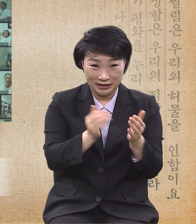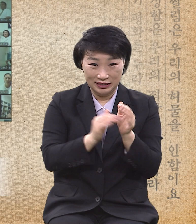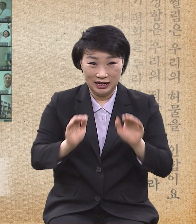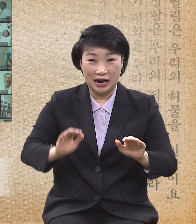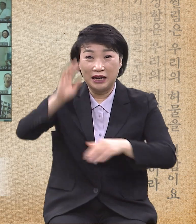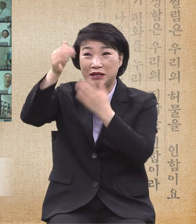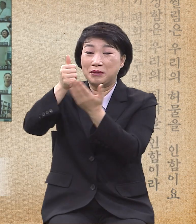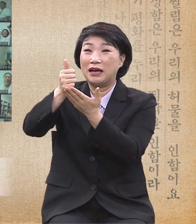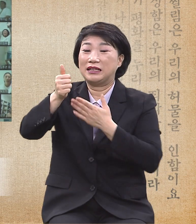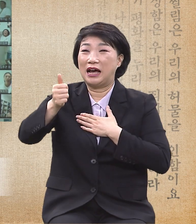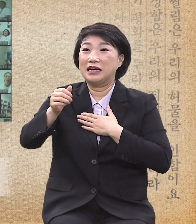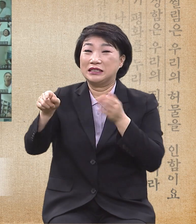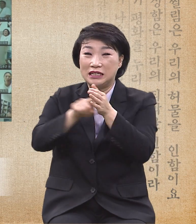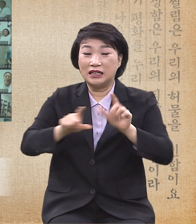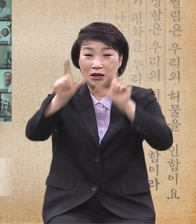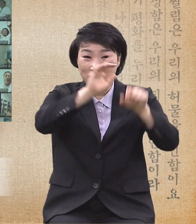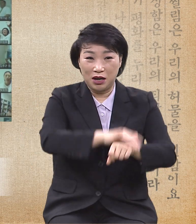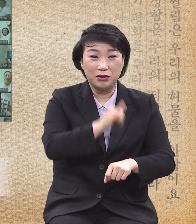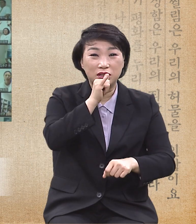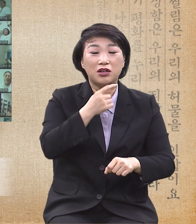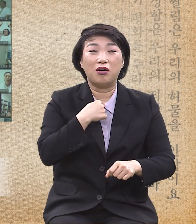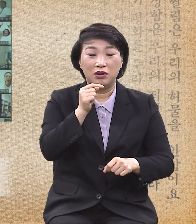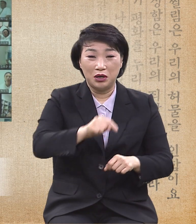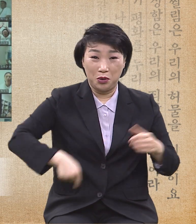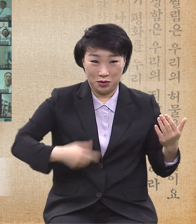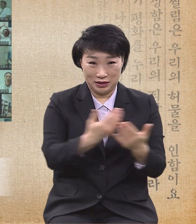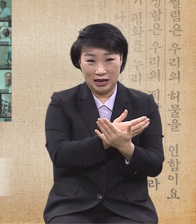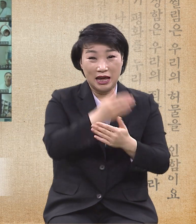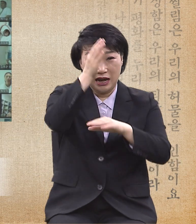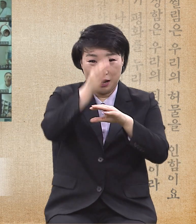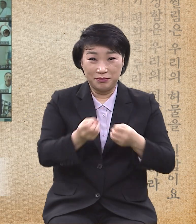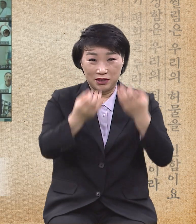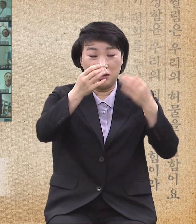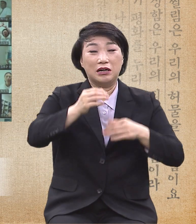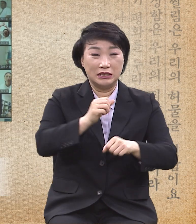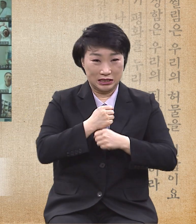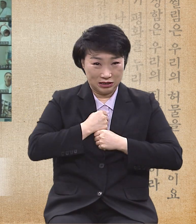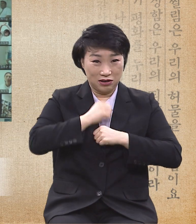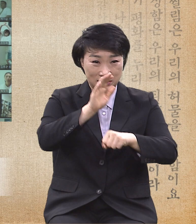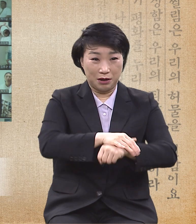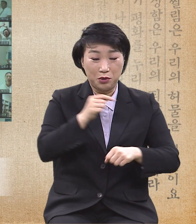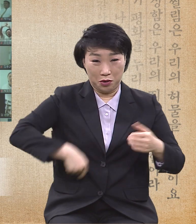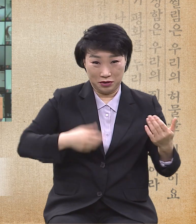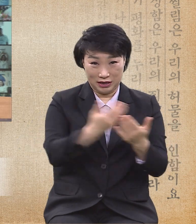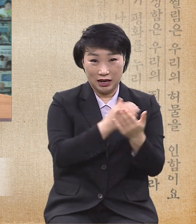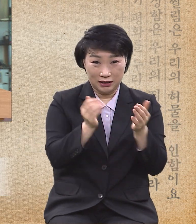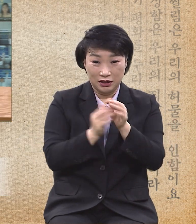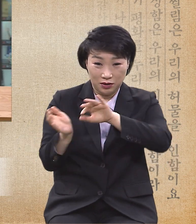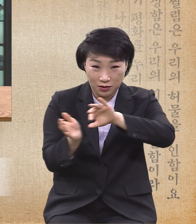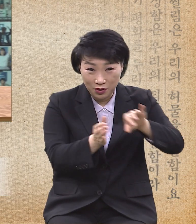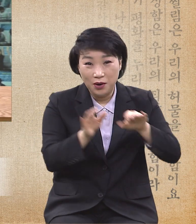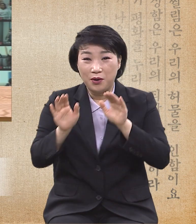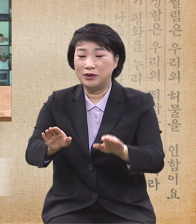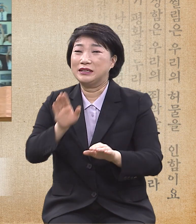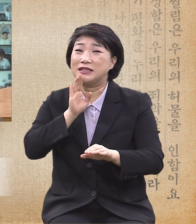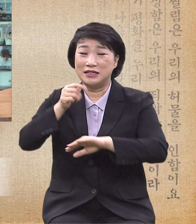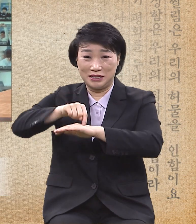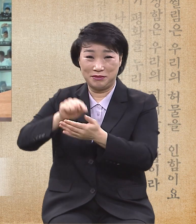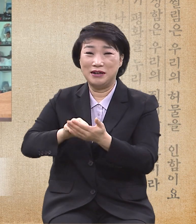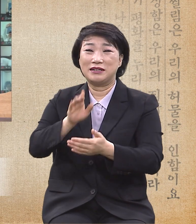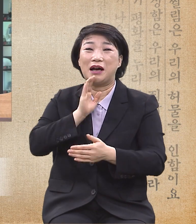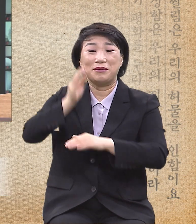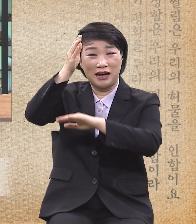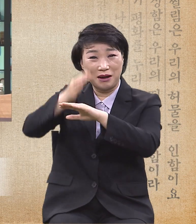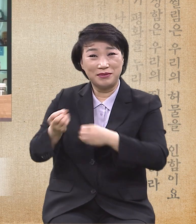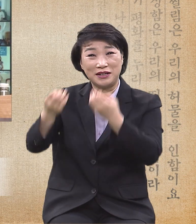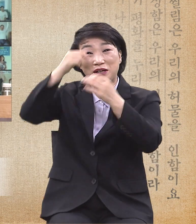하나님께 신앙생활 잘못된 것도 회개하고 감사주도 잘못 지킨 거 회개하고 오늘 진심으로 참된 감사절의 예배가